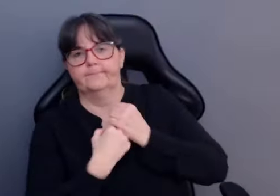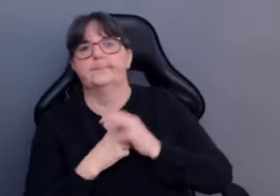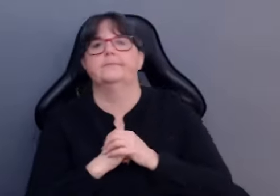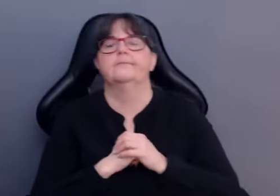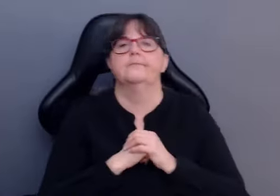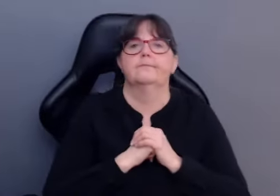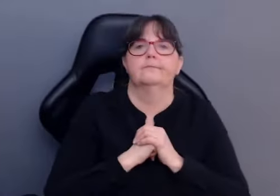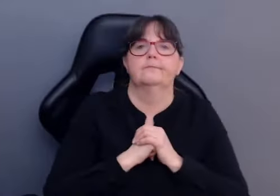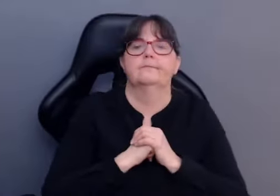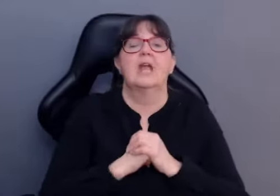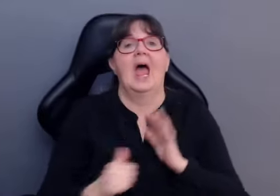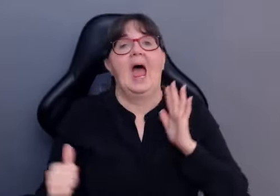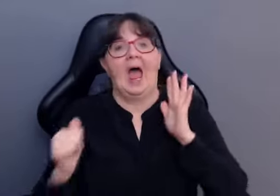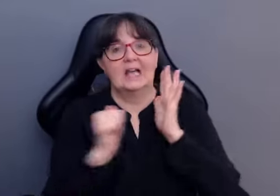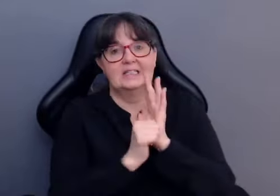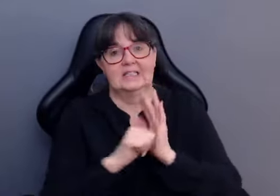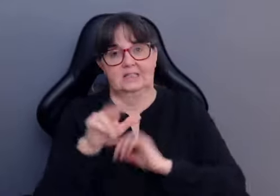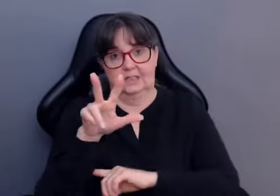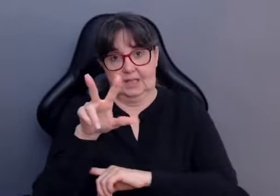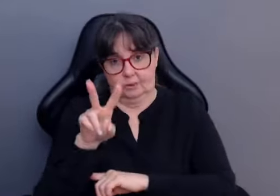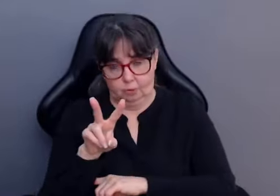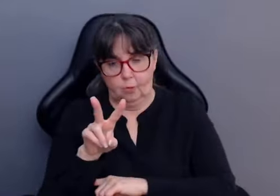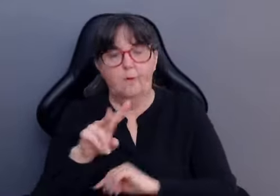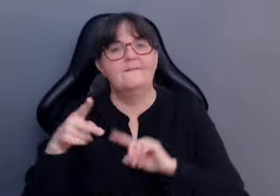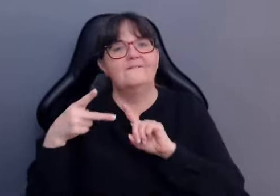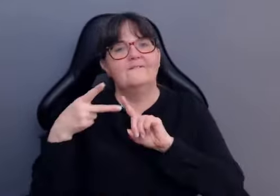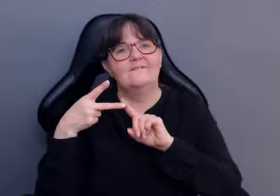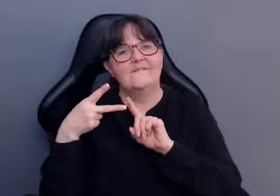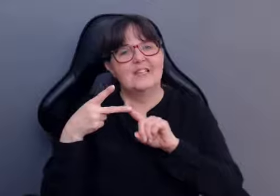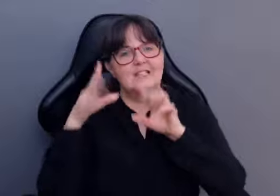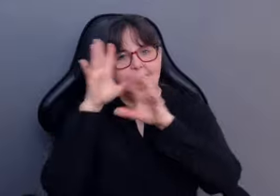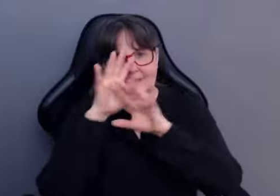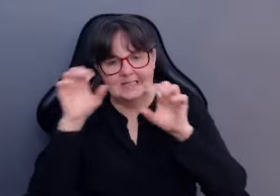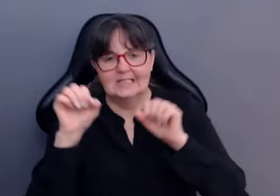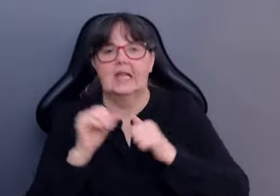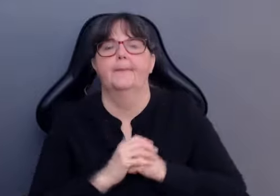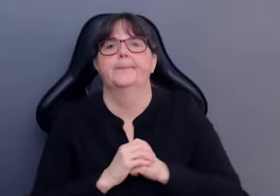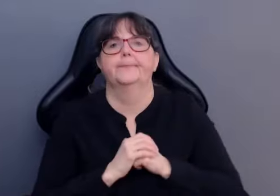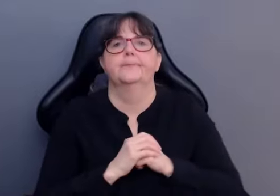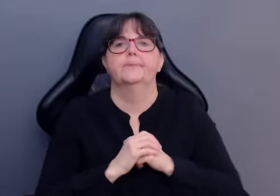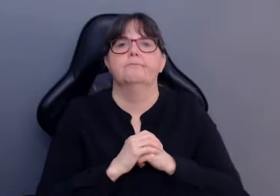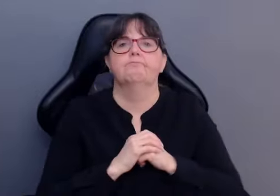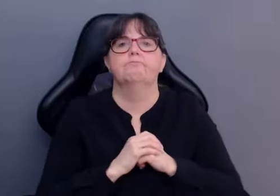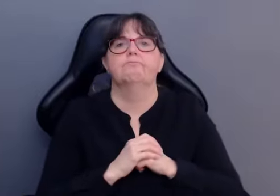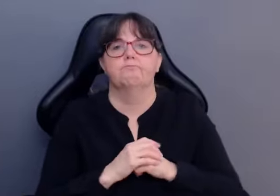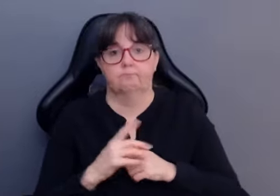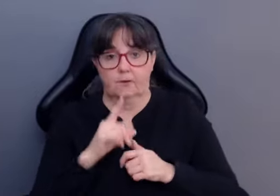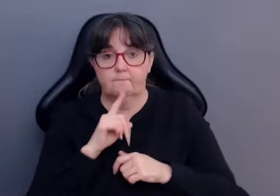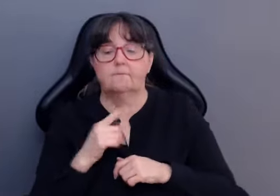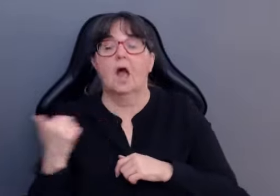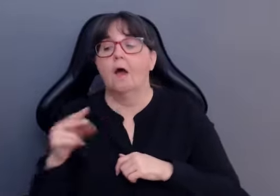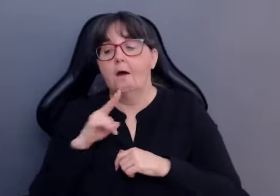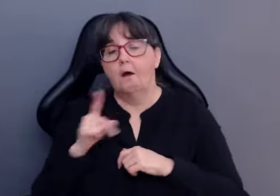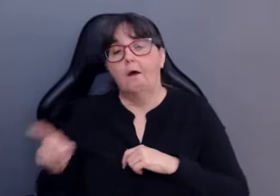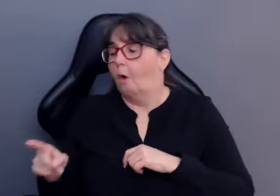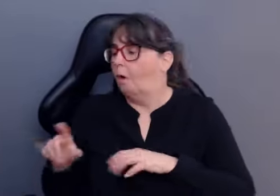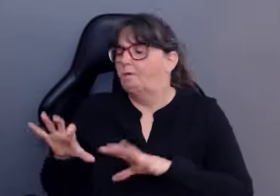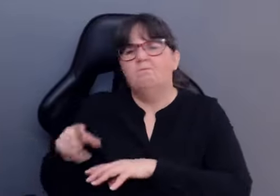Article 32. Vice-président. Le vice-président assiste le président dans ses fonctions